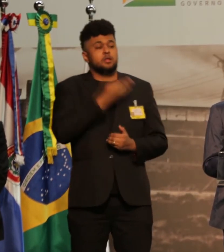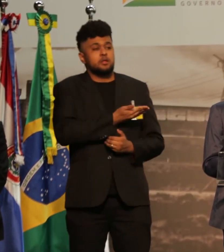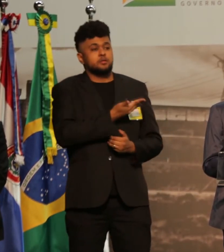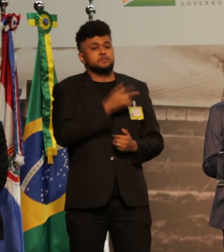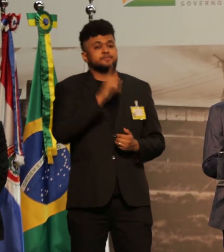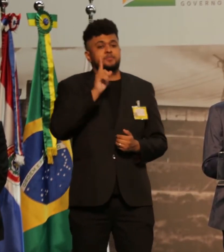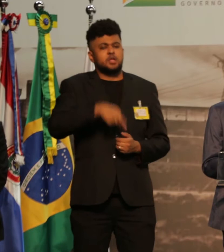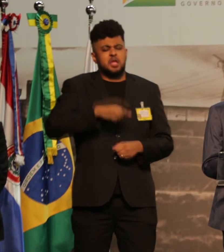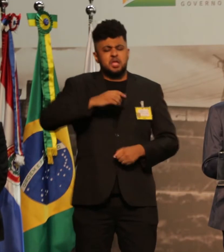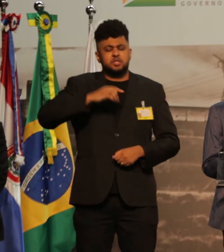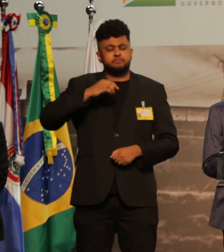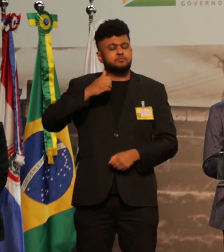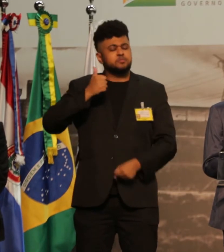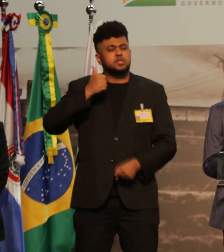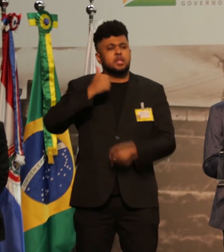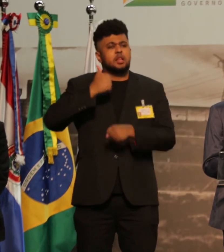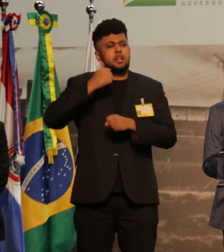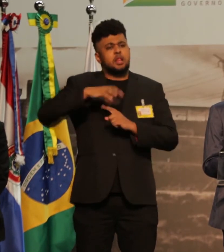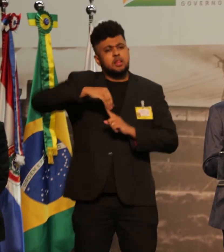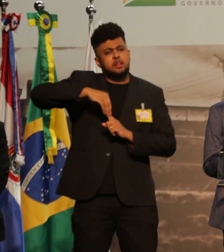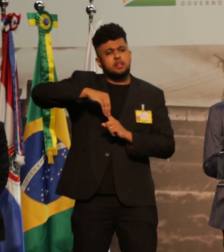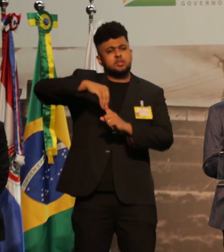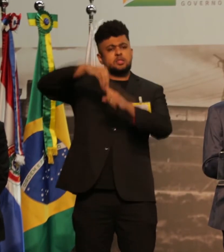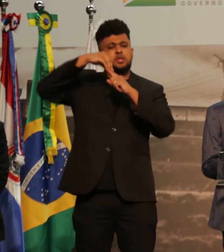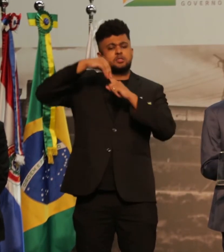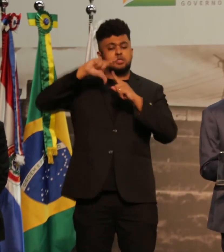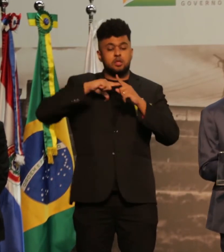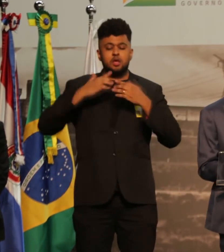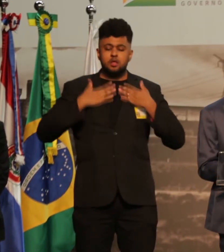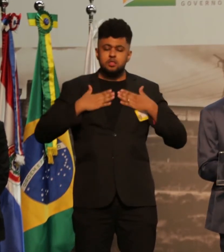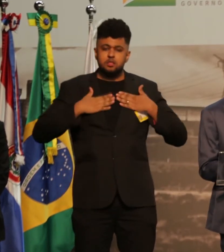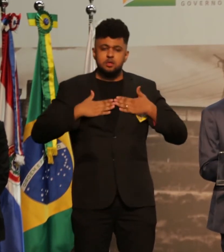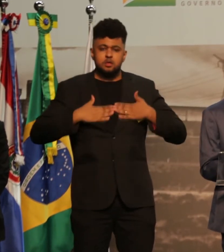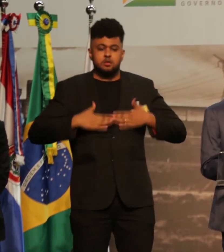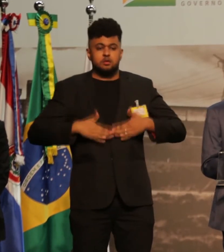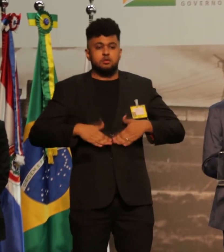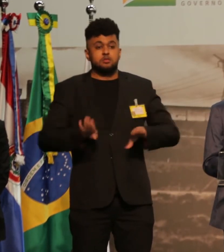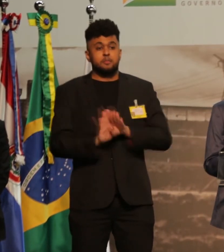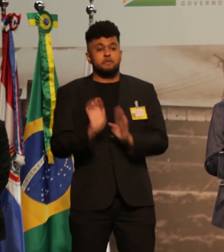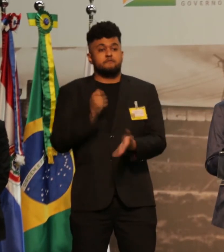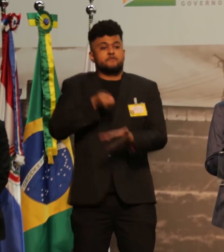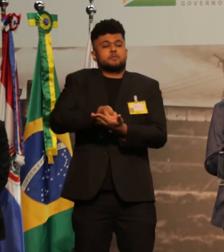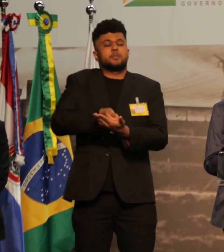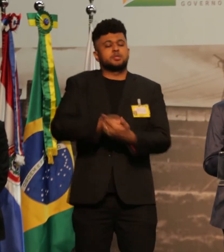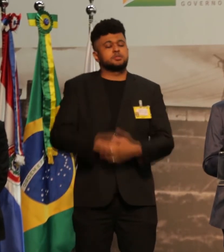passagem, uma liderança que se impõe pela serenidade e firmeza.